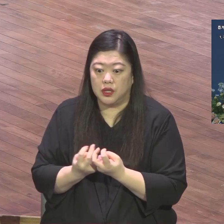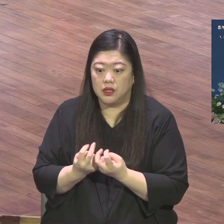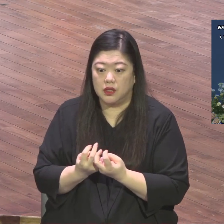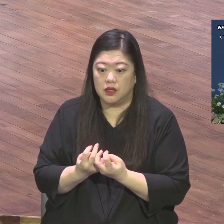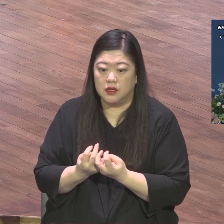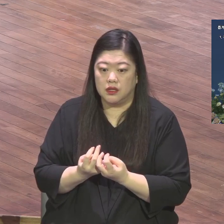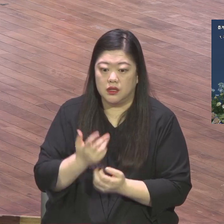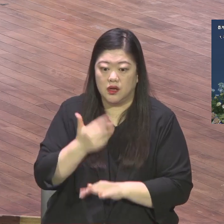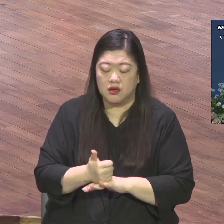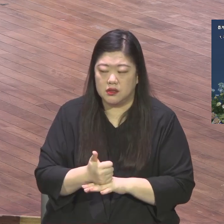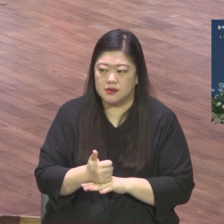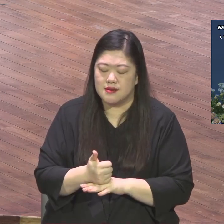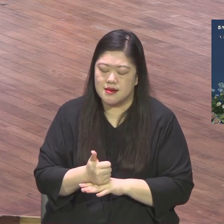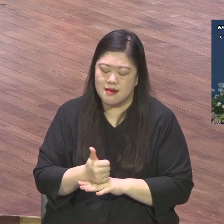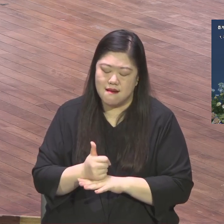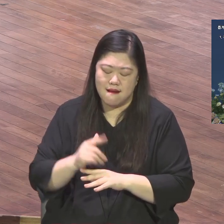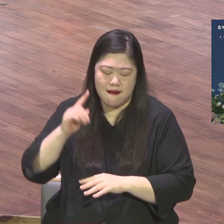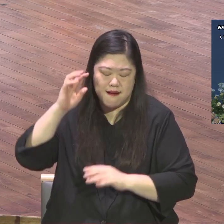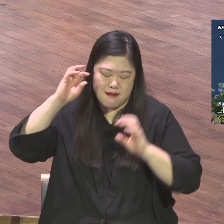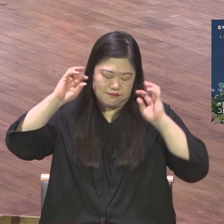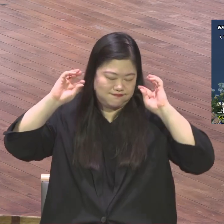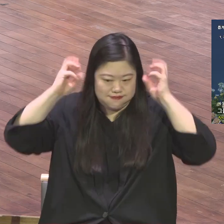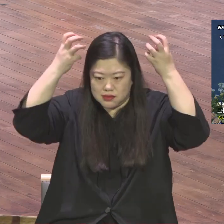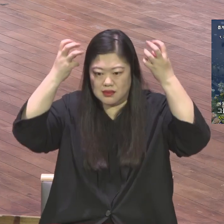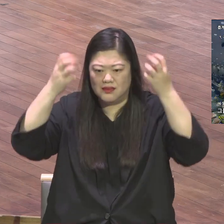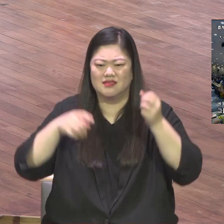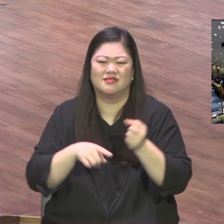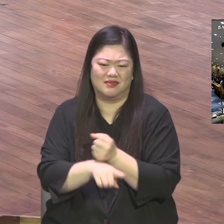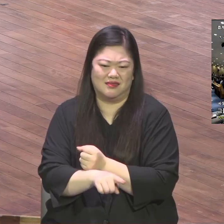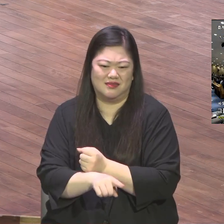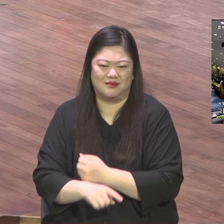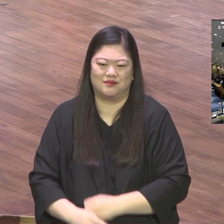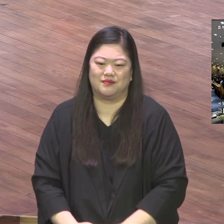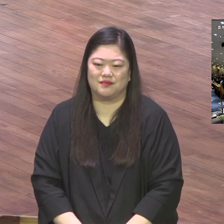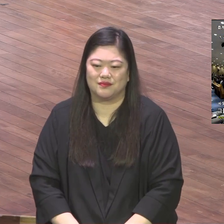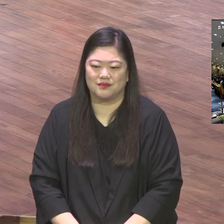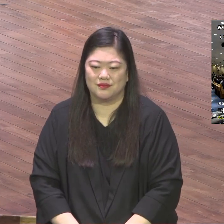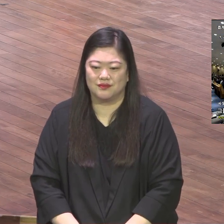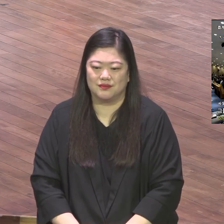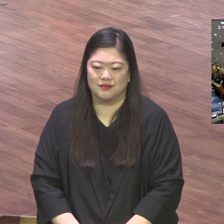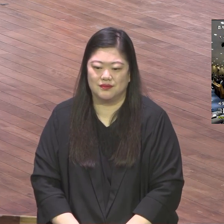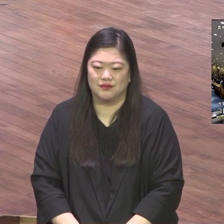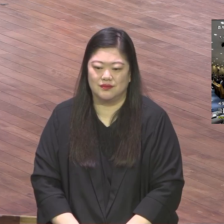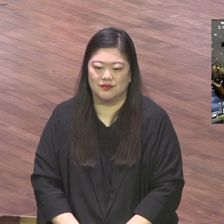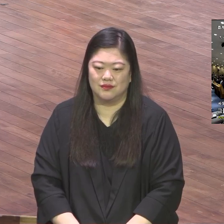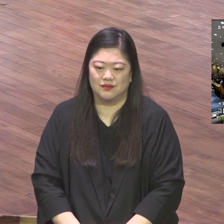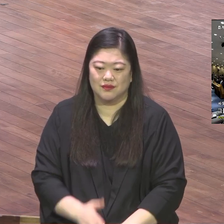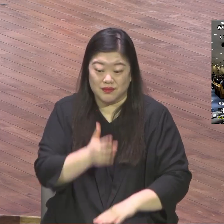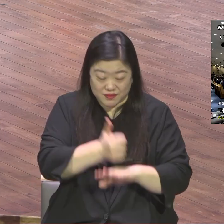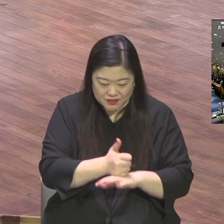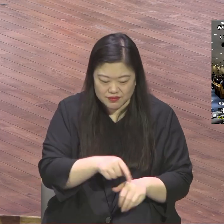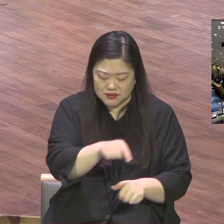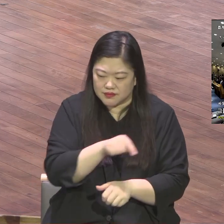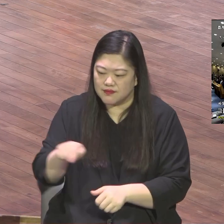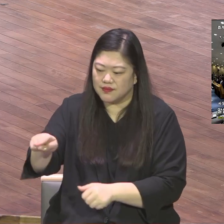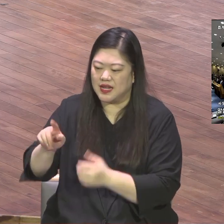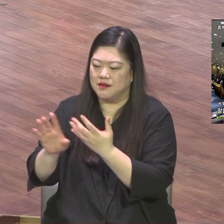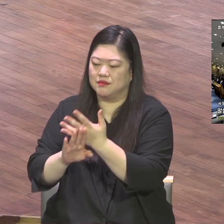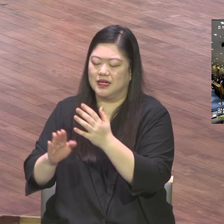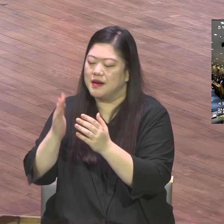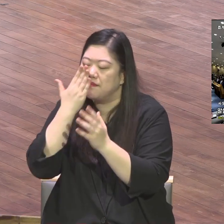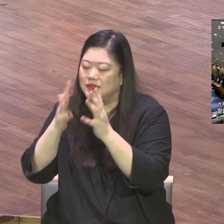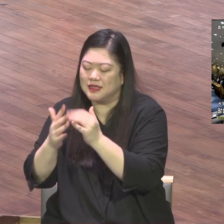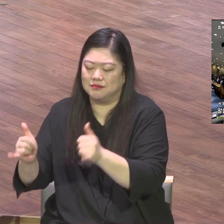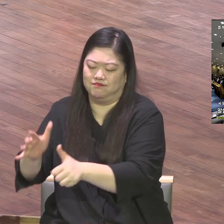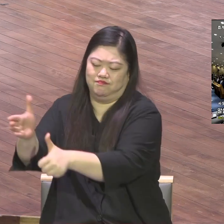사람을. 자, 3, 4절 봅니다. 그들을 잡음에 날이 이미 저물었으므로 이튿날까지